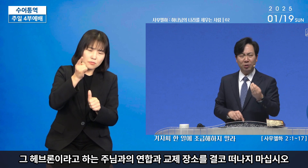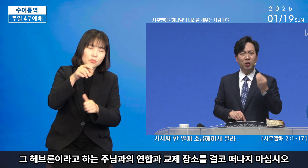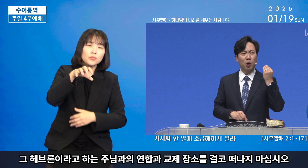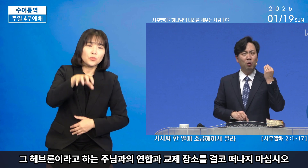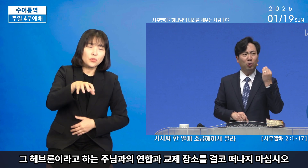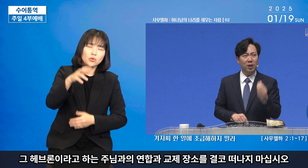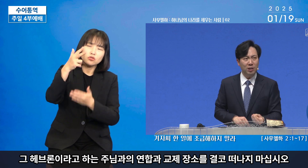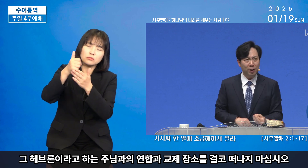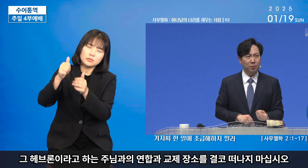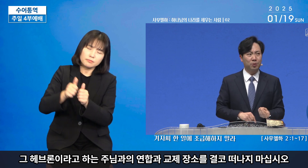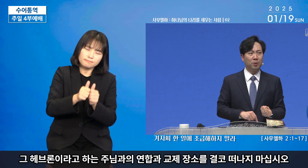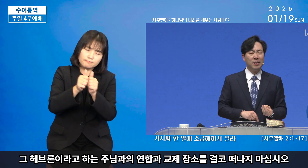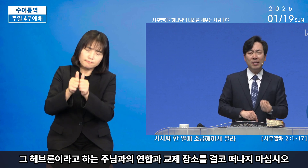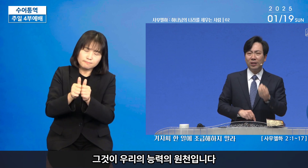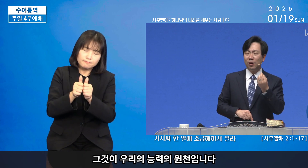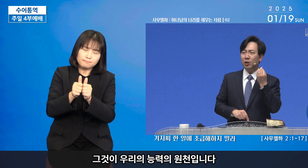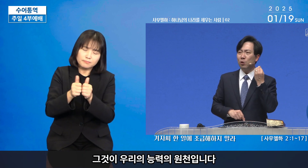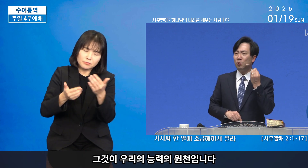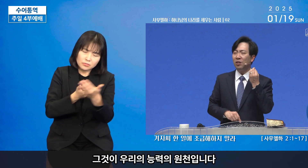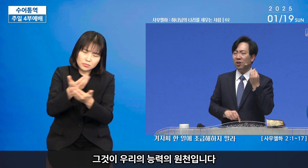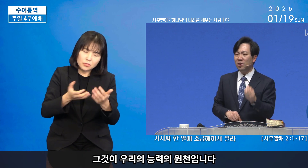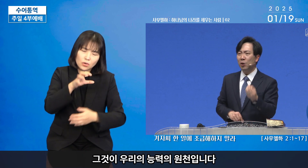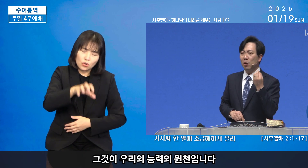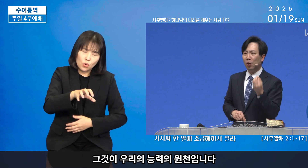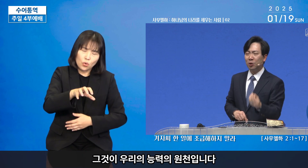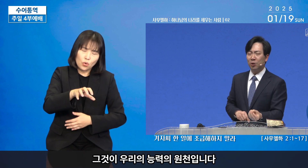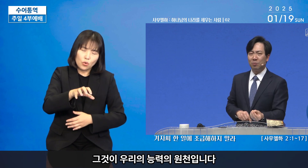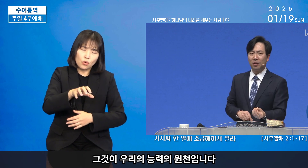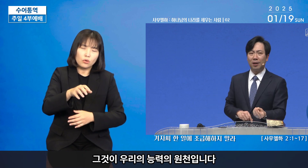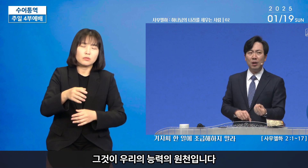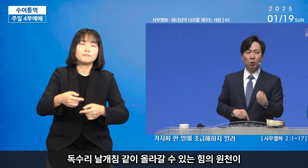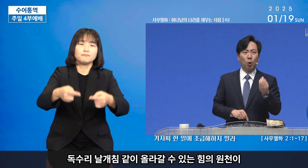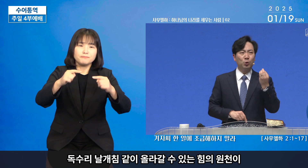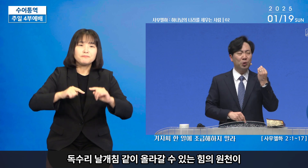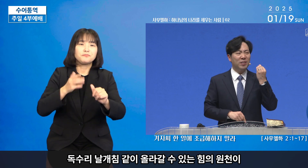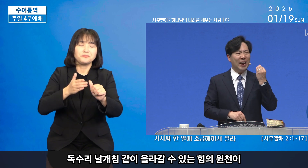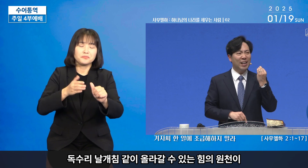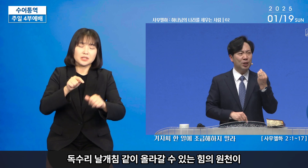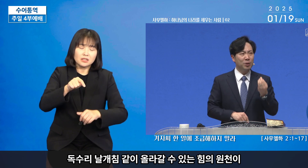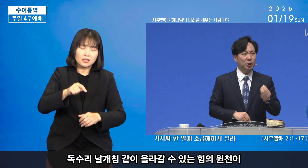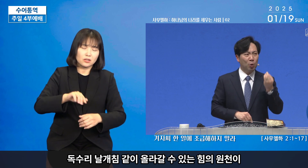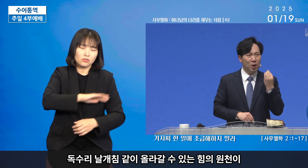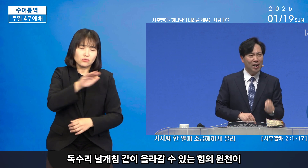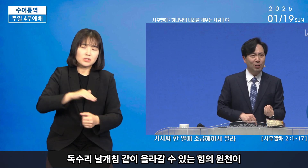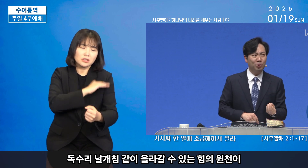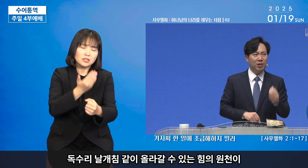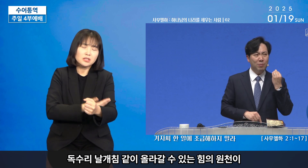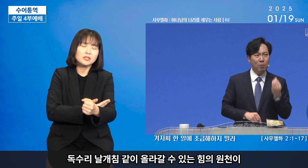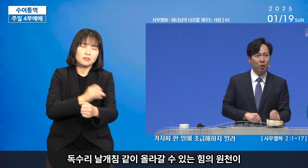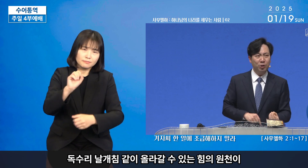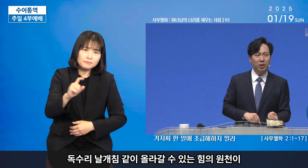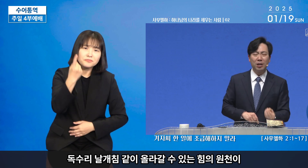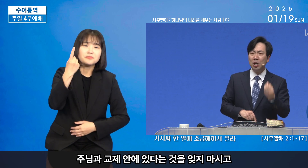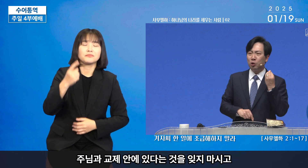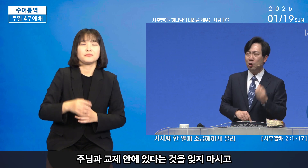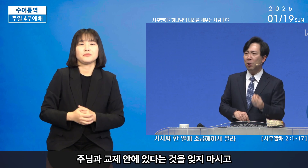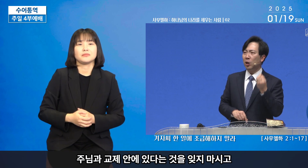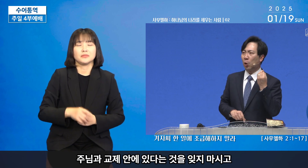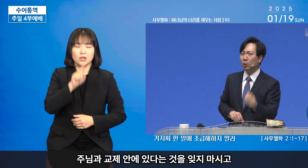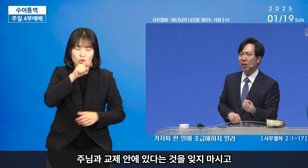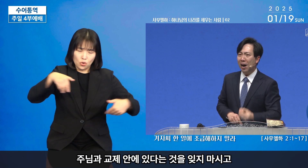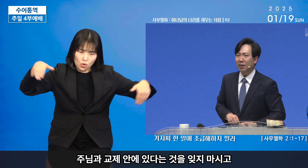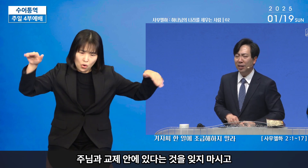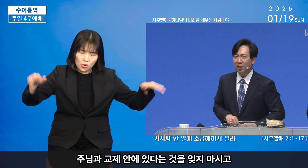교제 장소를 결코 떠나지 마십시오. 그것이 우리의 능력의 원천입니다. 독수리 날개침같이 올라갈 수 있는 힘의 원천이